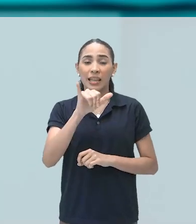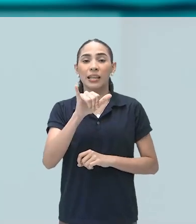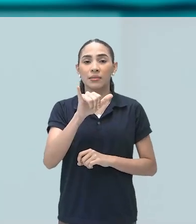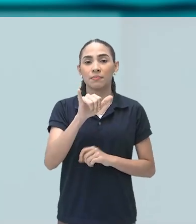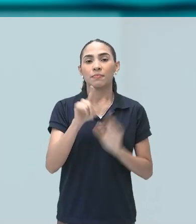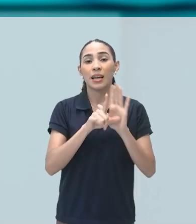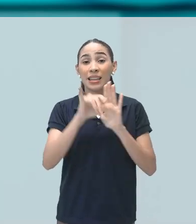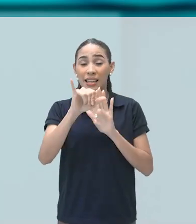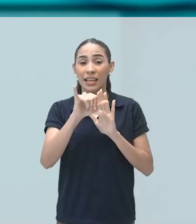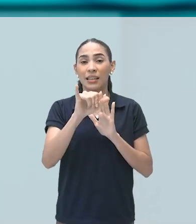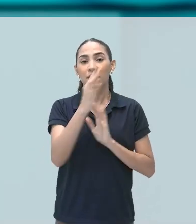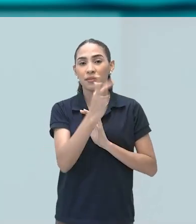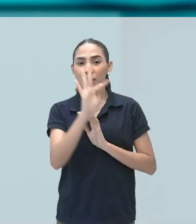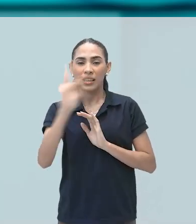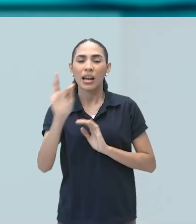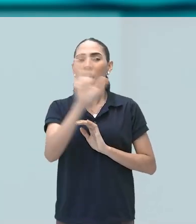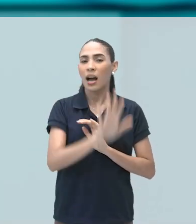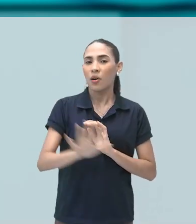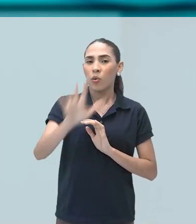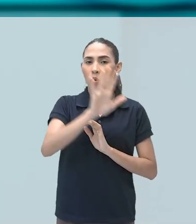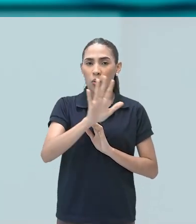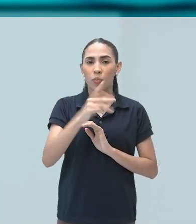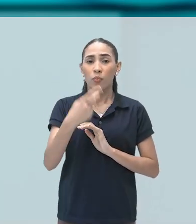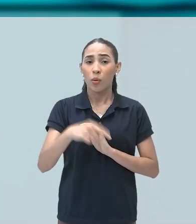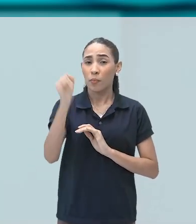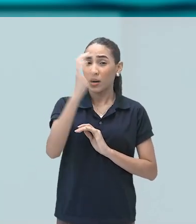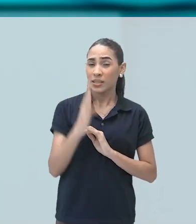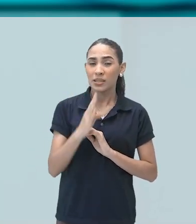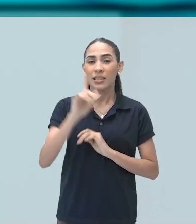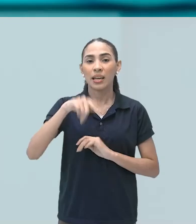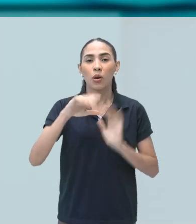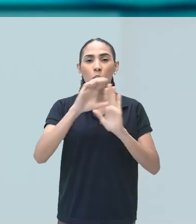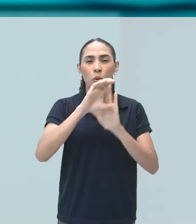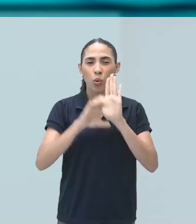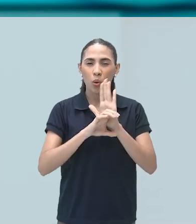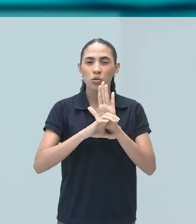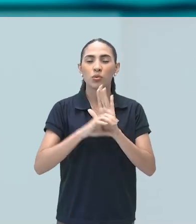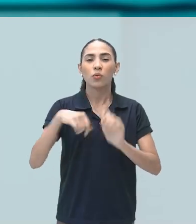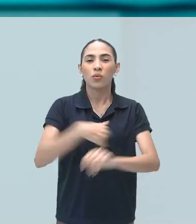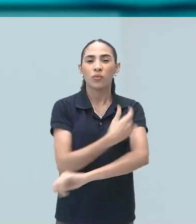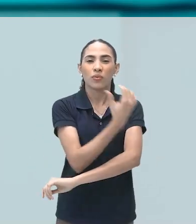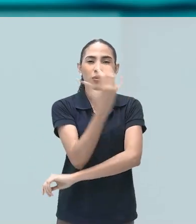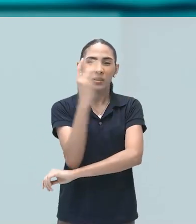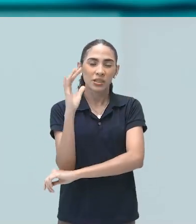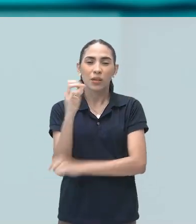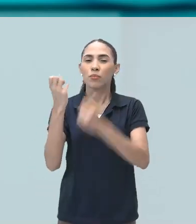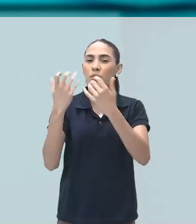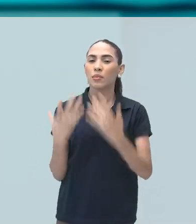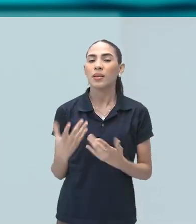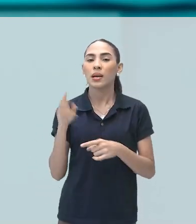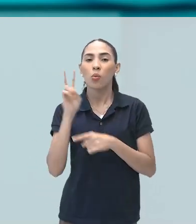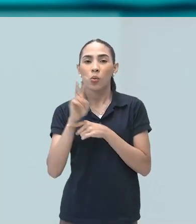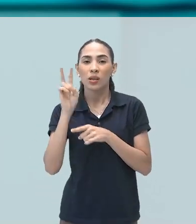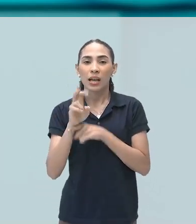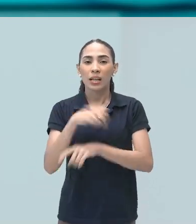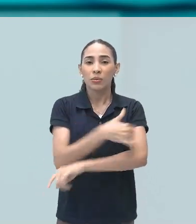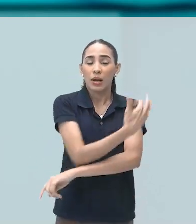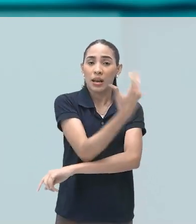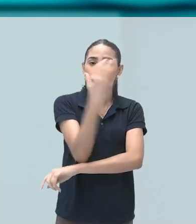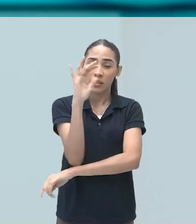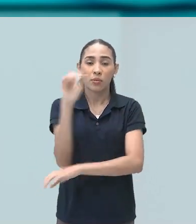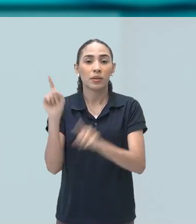o Código Florestal, que é uma lei que vai aí dispor sobre a questão da preservação, das áreas